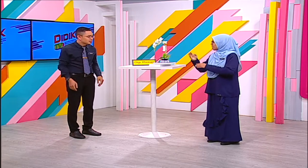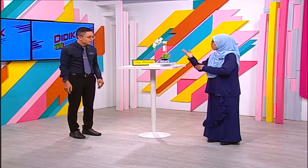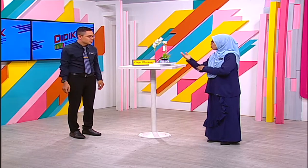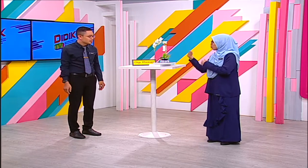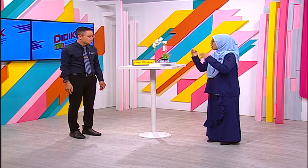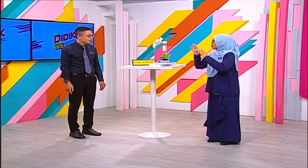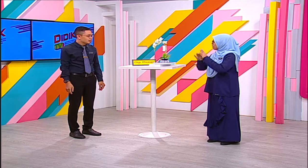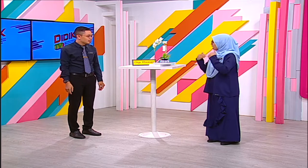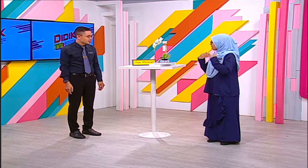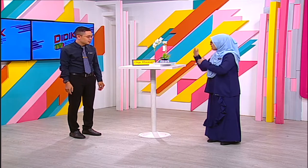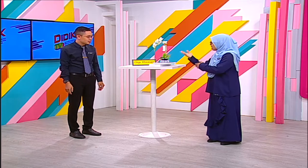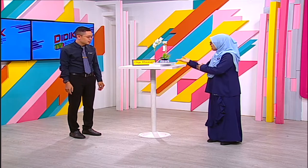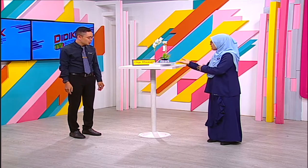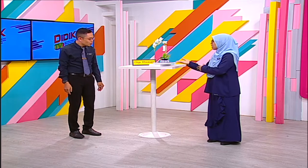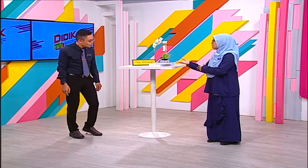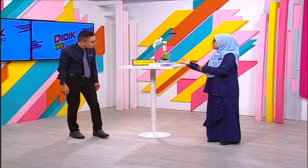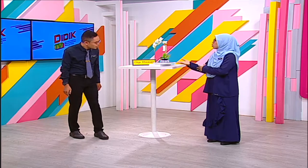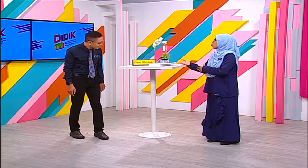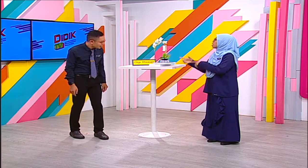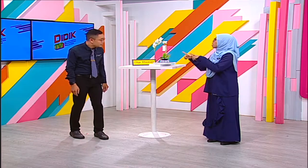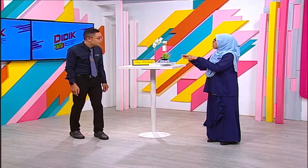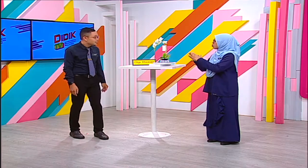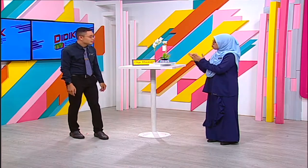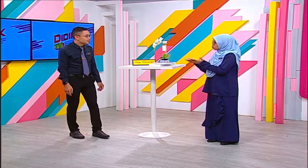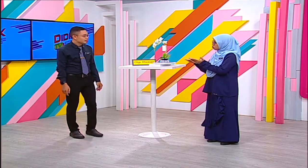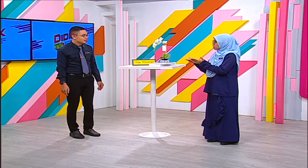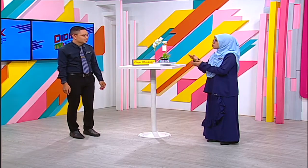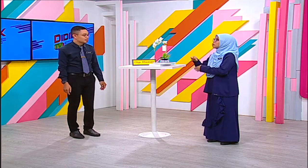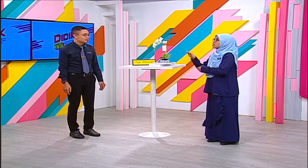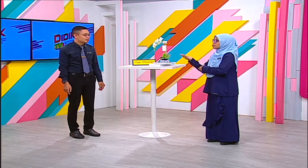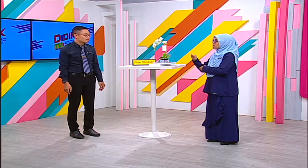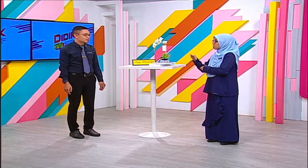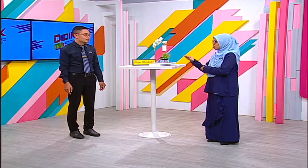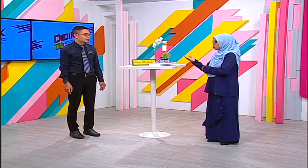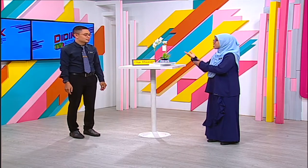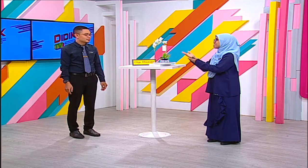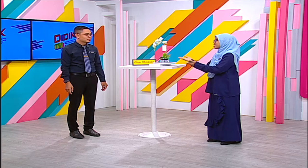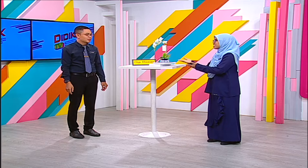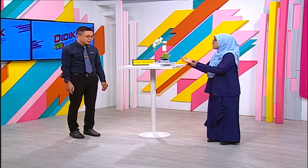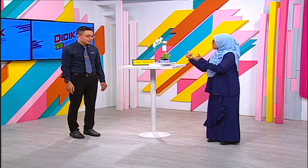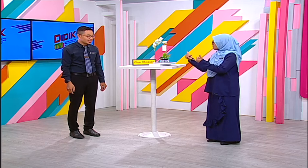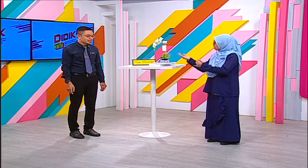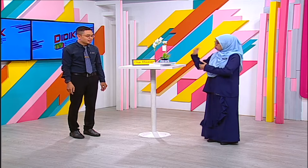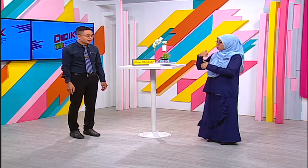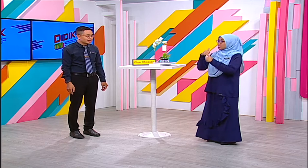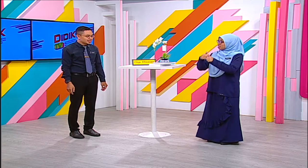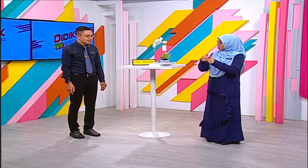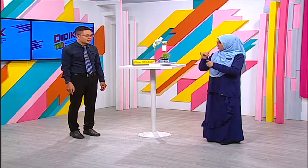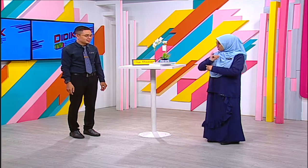cikgu berada di sini. Jadi cikgu boleh letak buku ataupun barang-barang cikgu di sini. Okay. Jadi sekarang jom ikut saya,